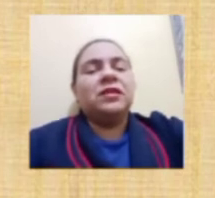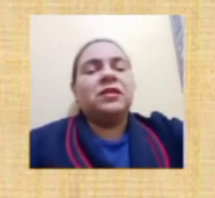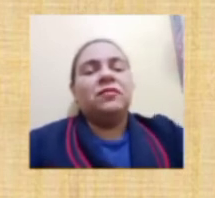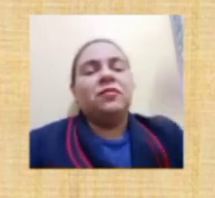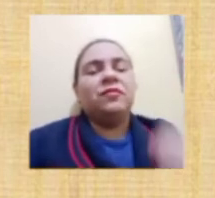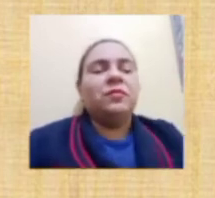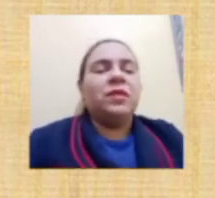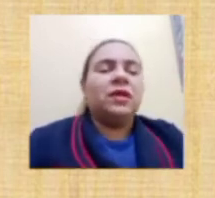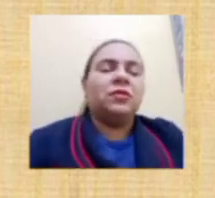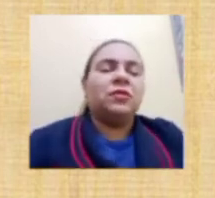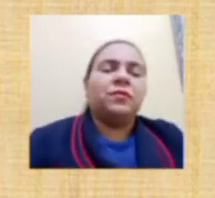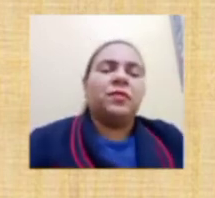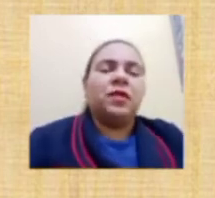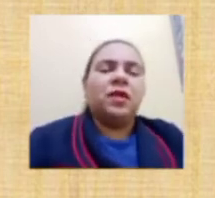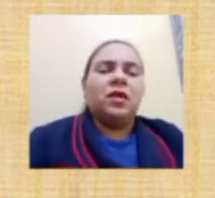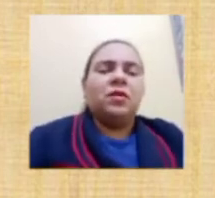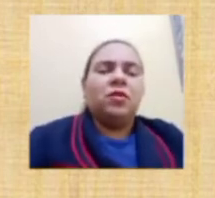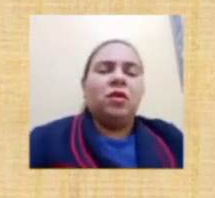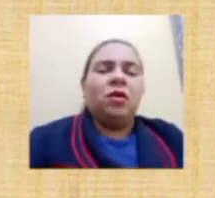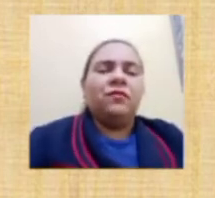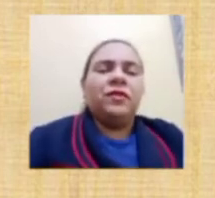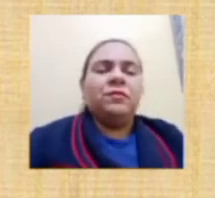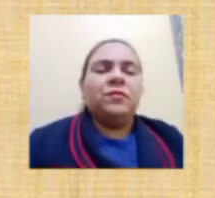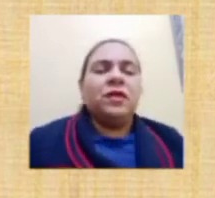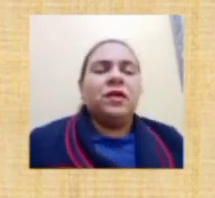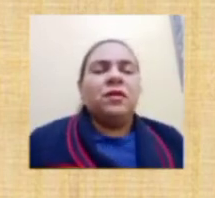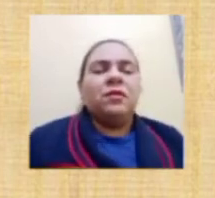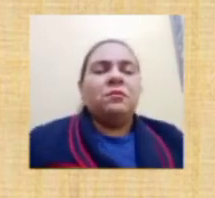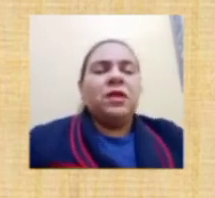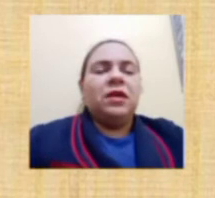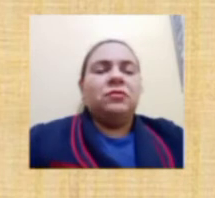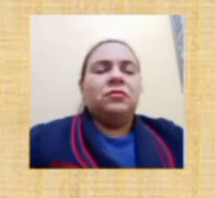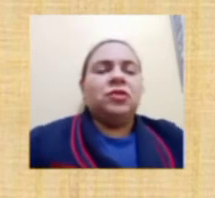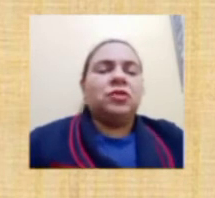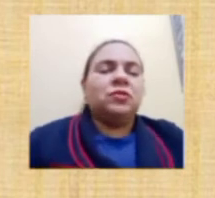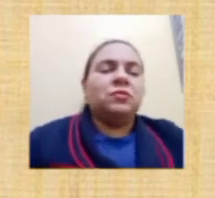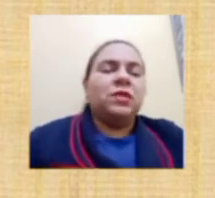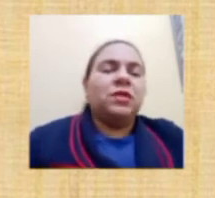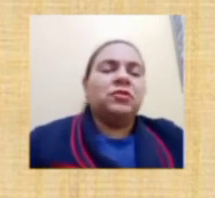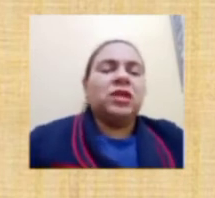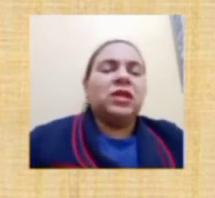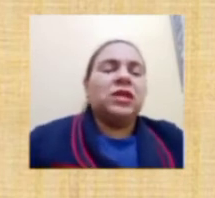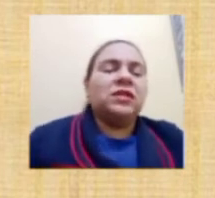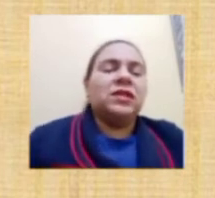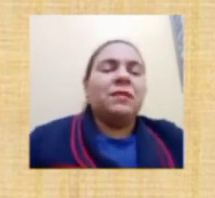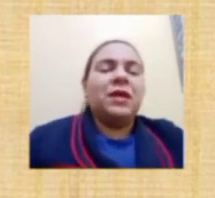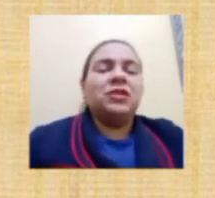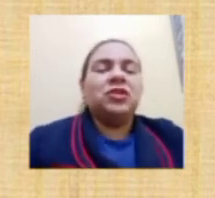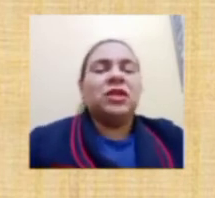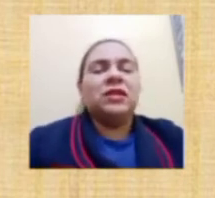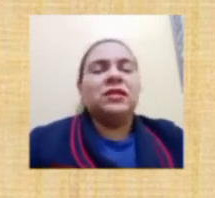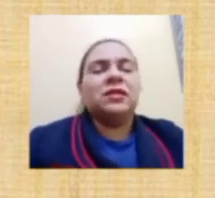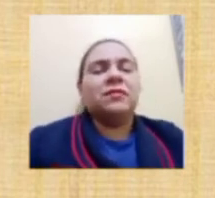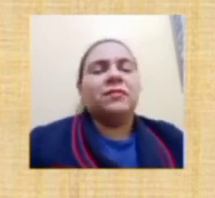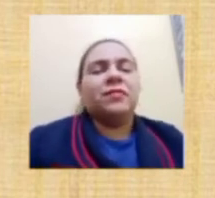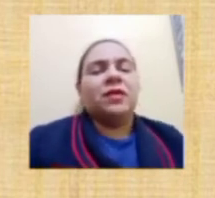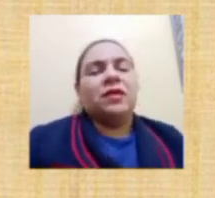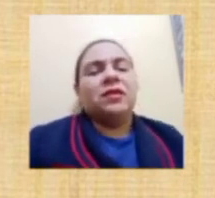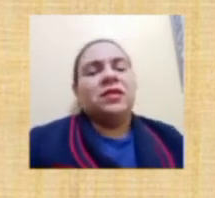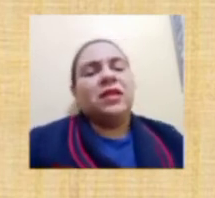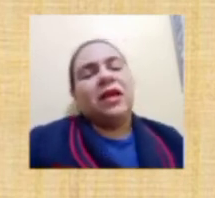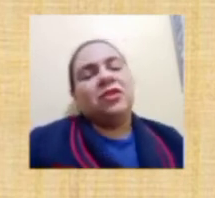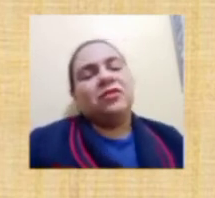e mais, né, nós temos aí, vai ser negativo. Então, vamos lá. Vamos para o